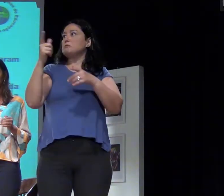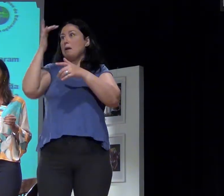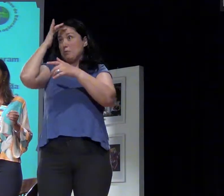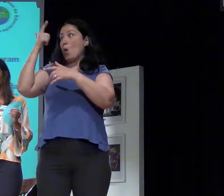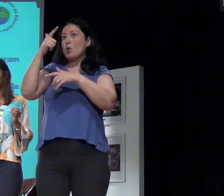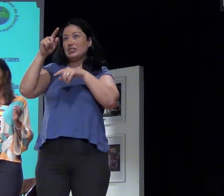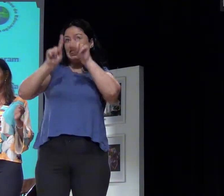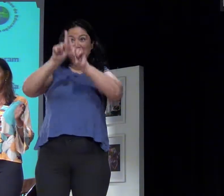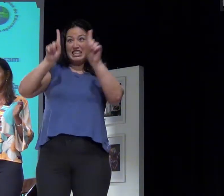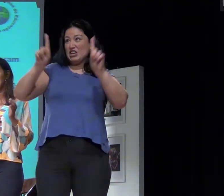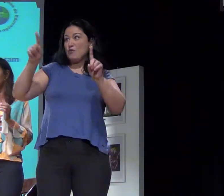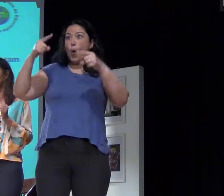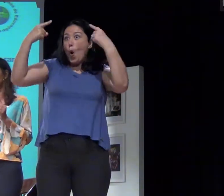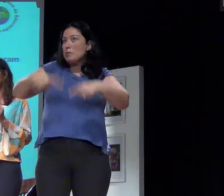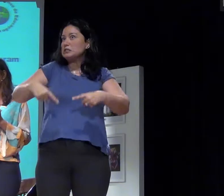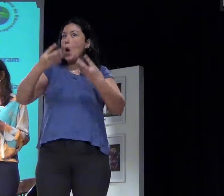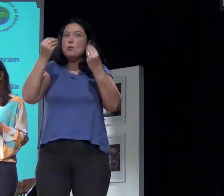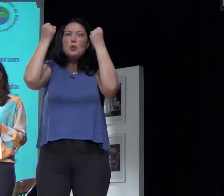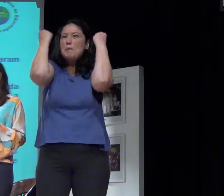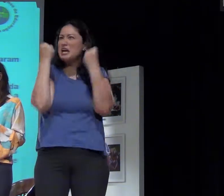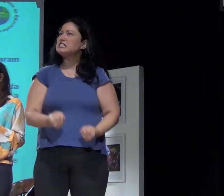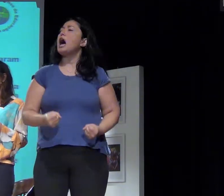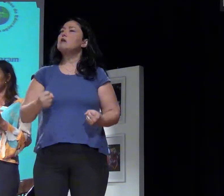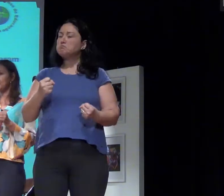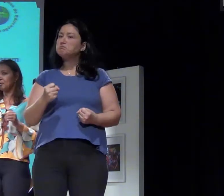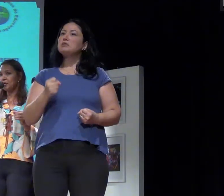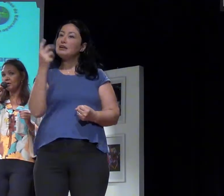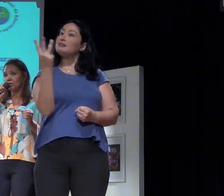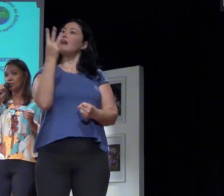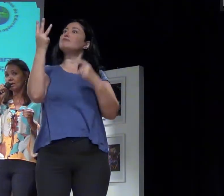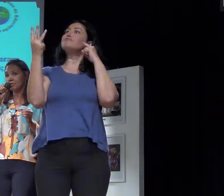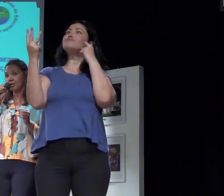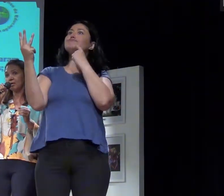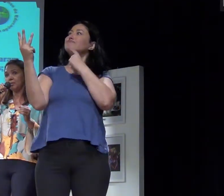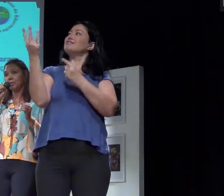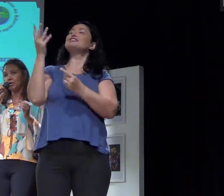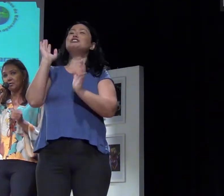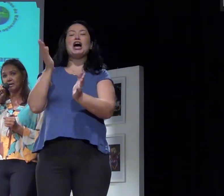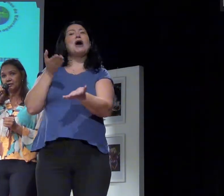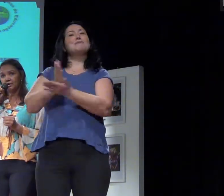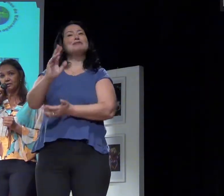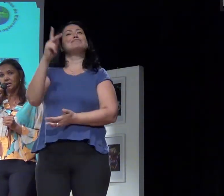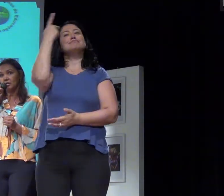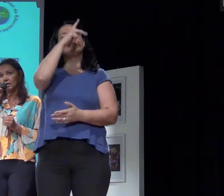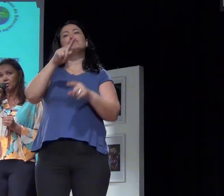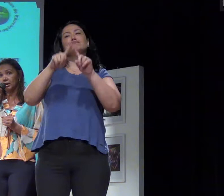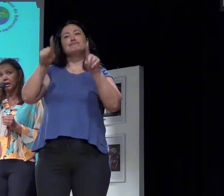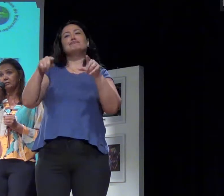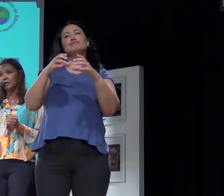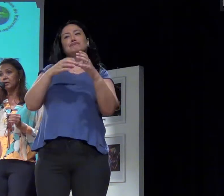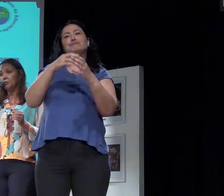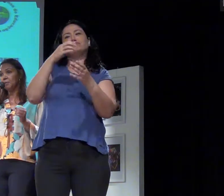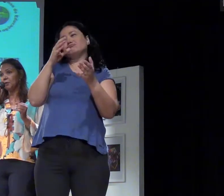né, o nível de competição é muito alto, e essas 3 professoras, hoje, são professoras efetivas da nossa